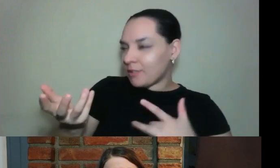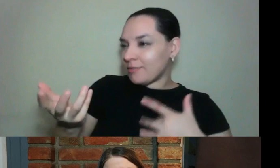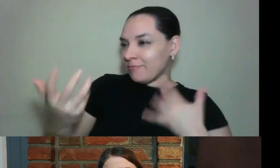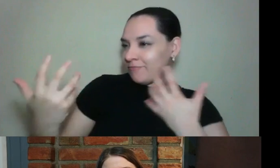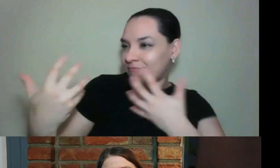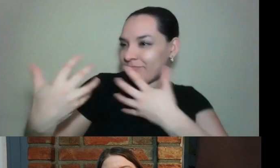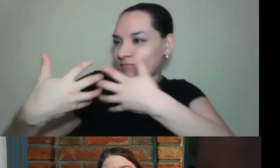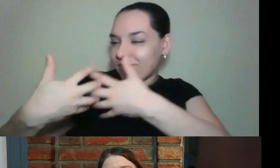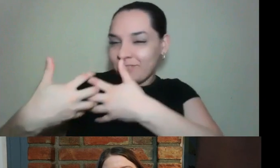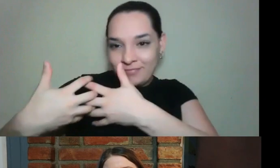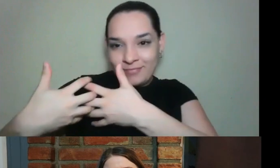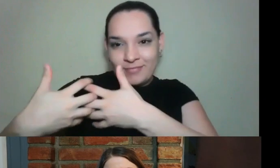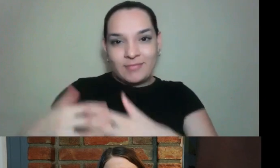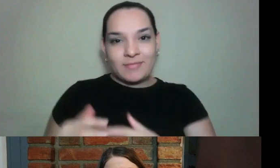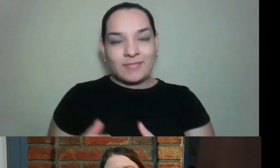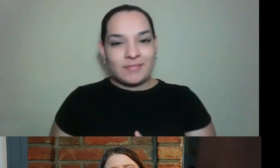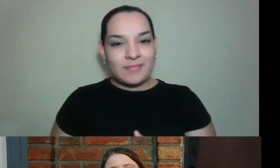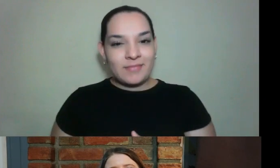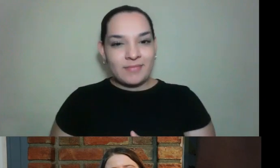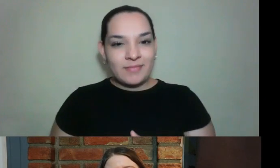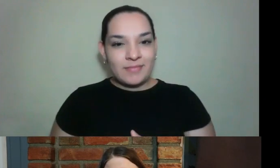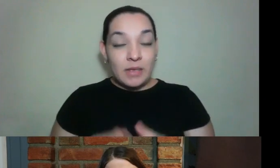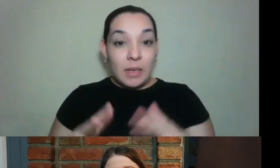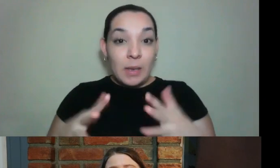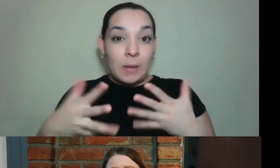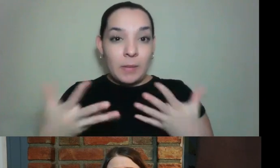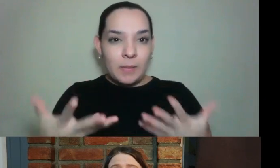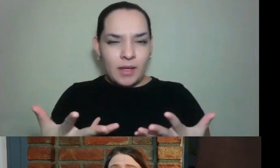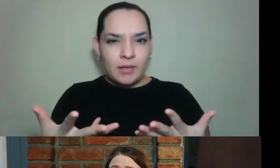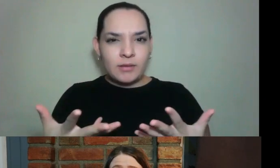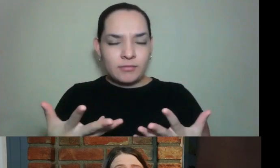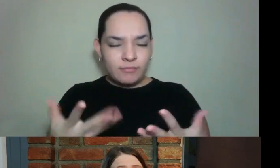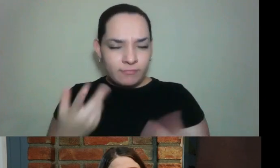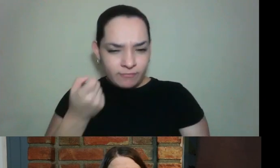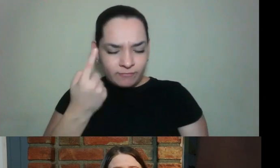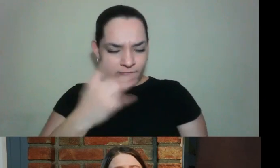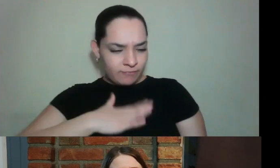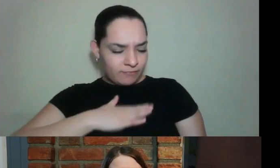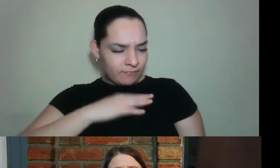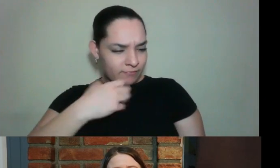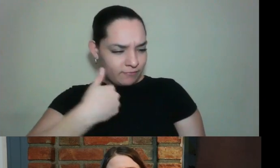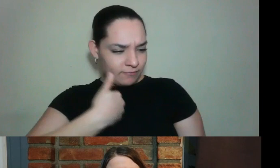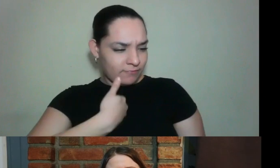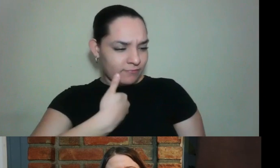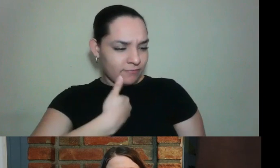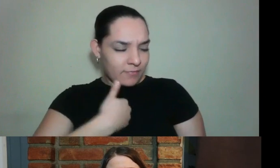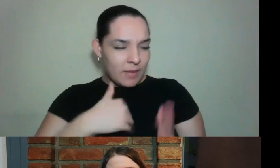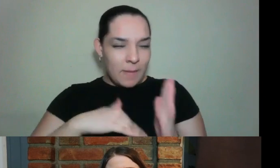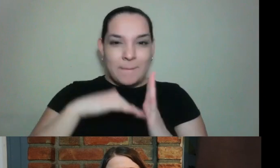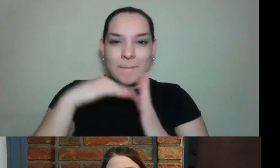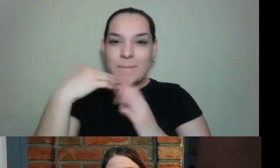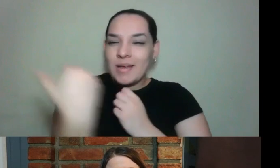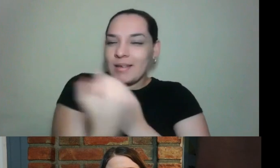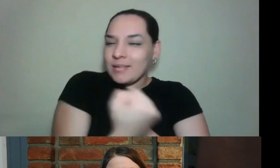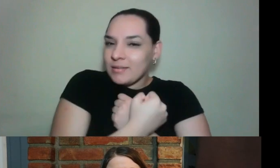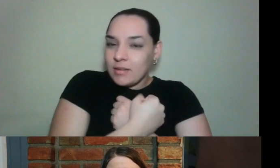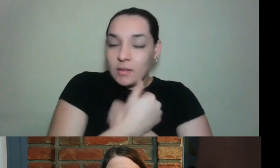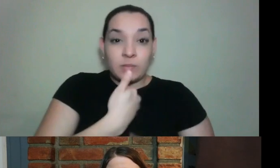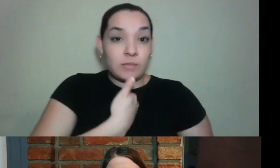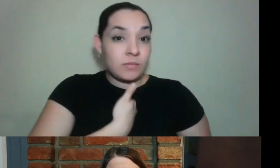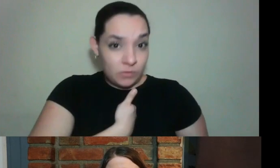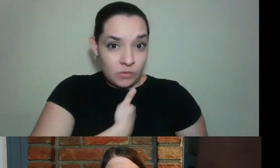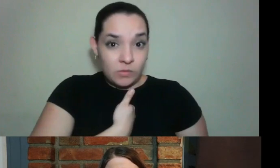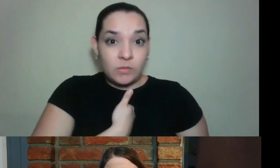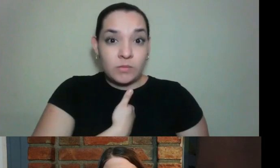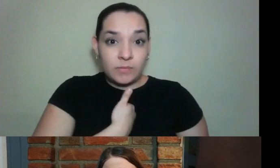más empático, para poder percibirme a mí mismo más